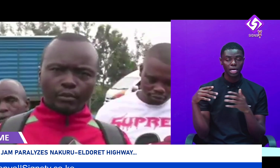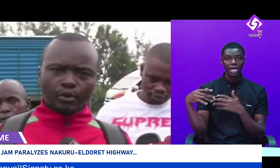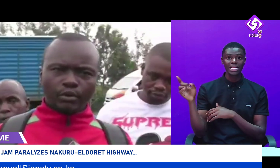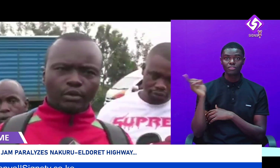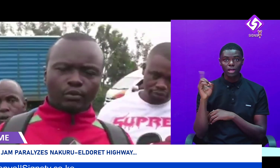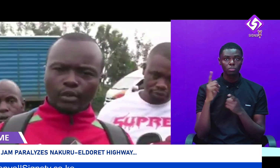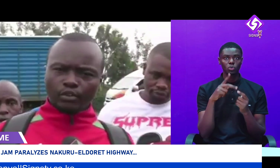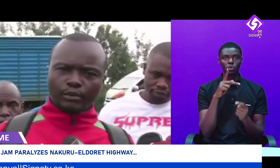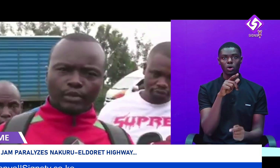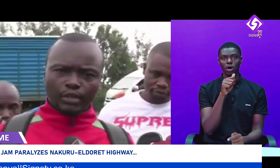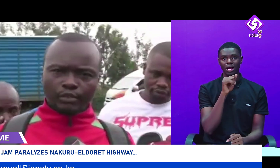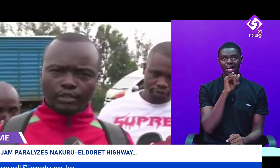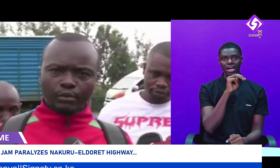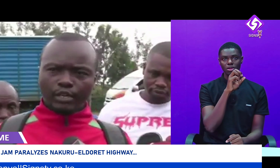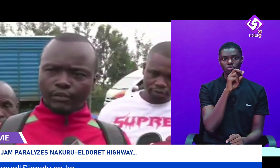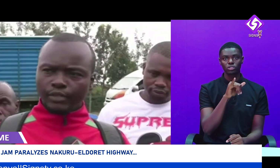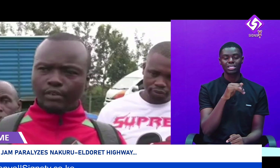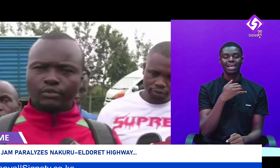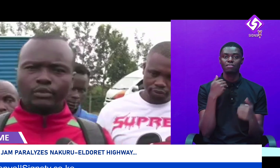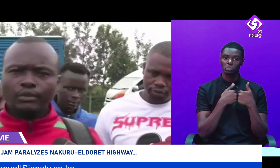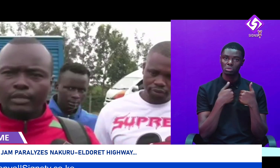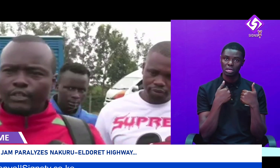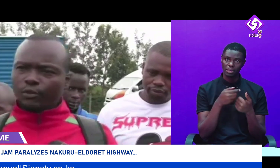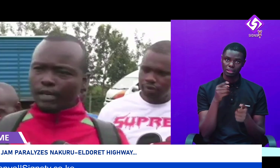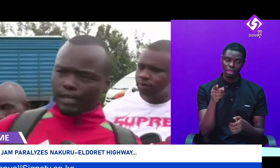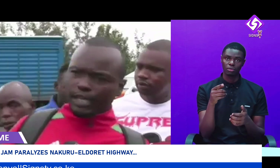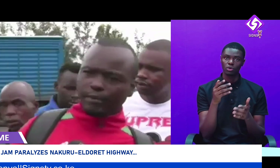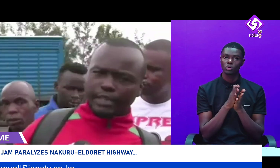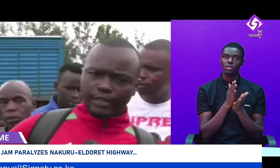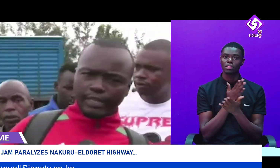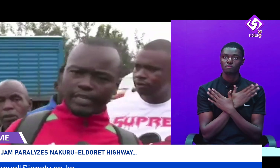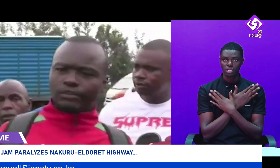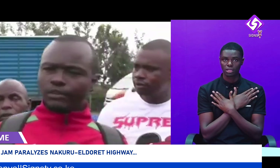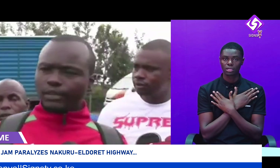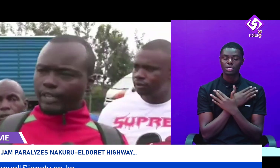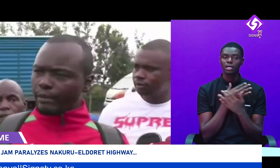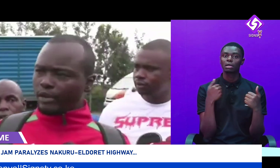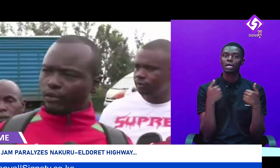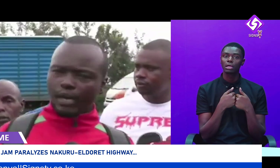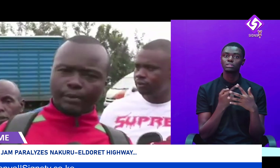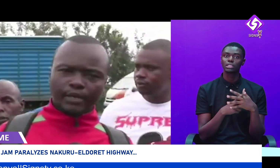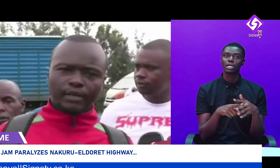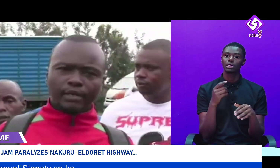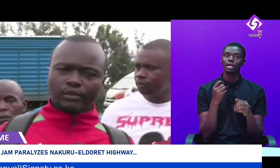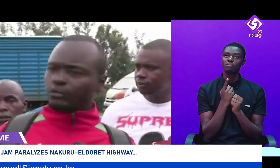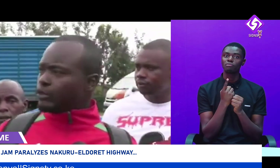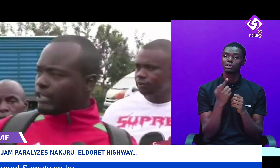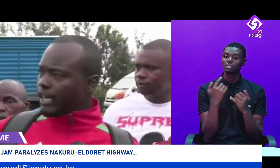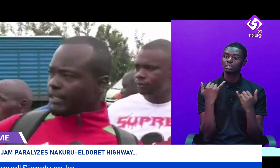ball. Kulikuwa na tournament naenda kucheza ball na rafiki yangu. Sasa ilikuwa game inaanza saa 5. Na sasa hivi bado tuko hapa. Tujui hii jamu itaisha